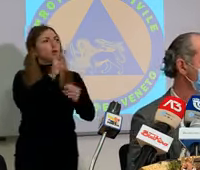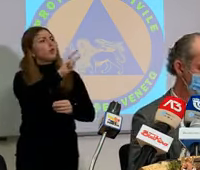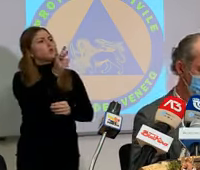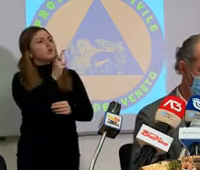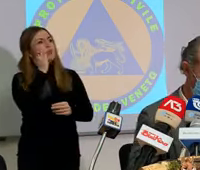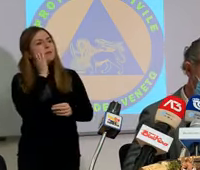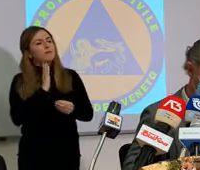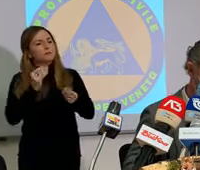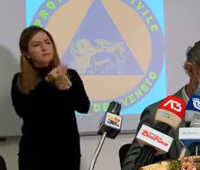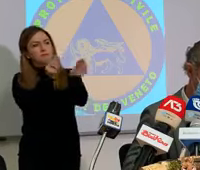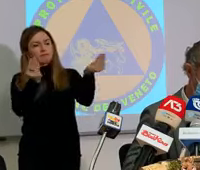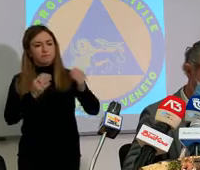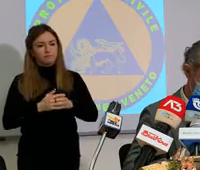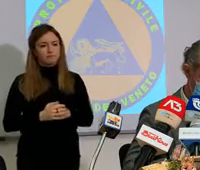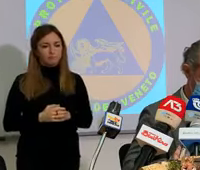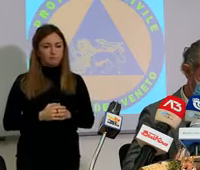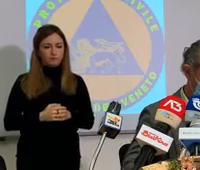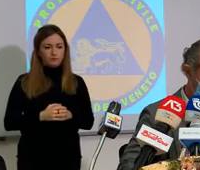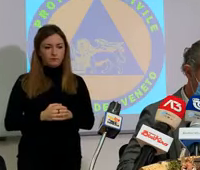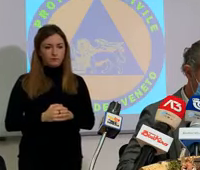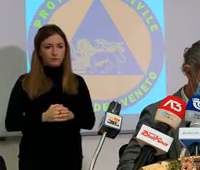tutte e due grazie